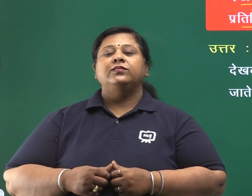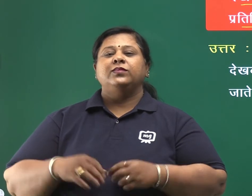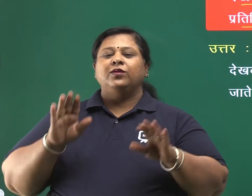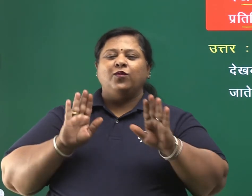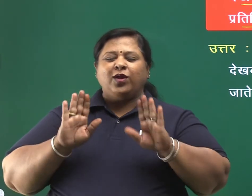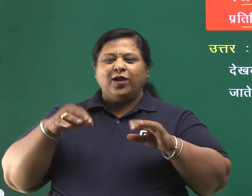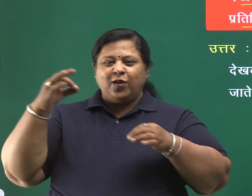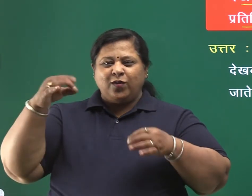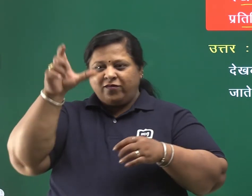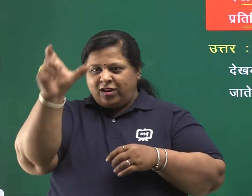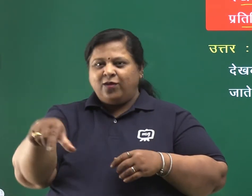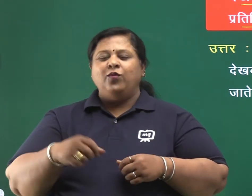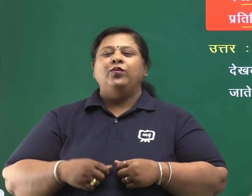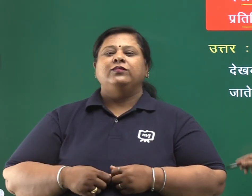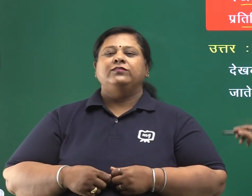खिलौने वाले को